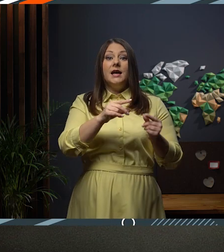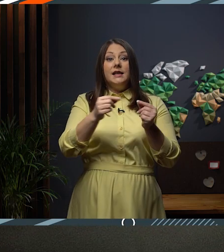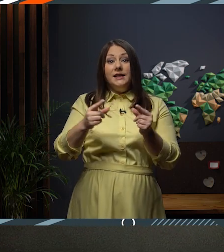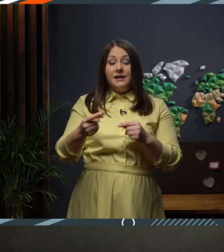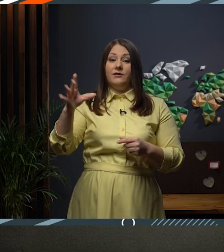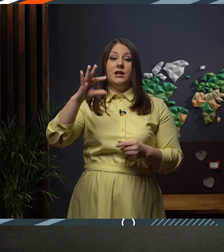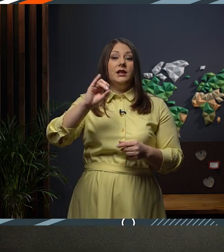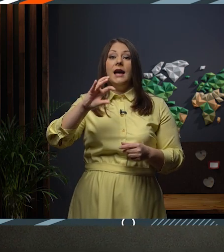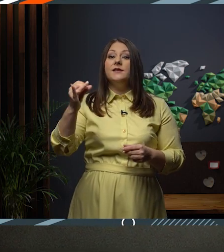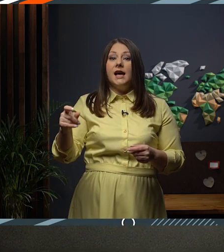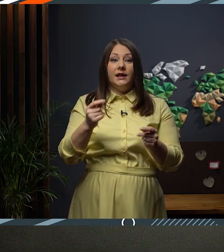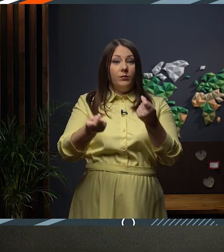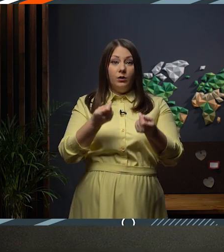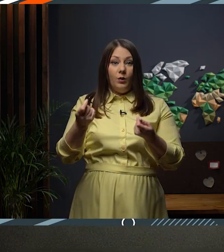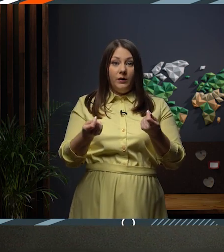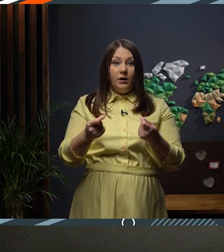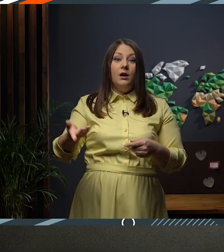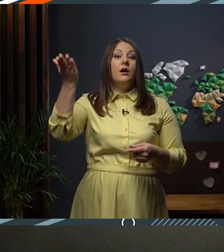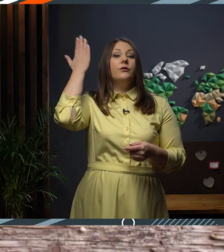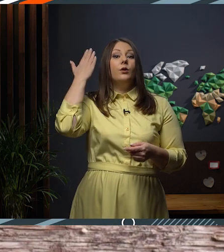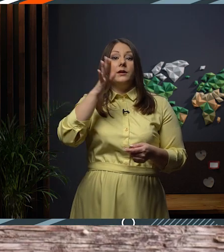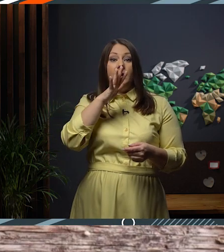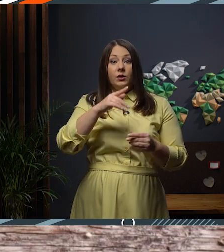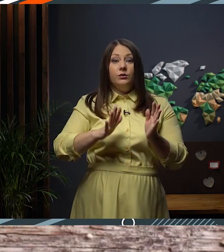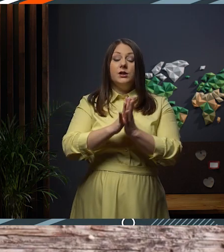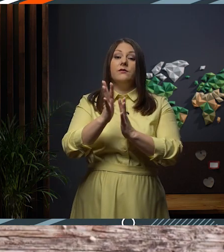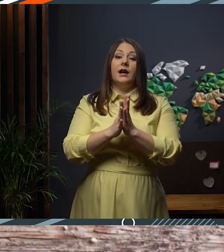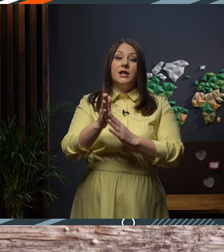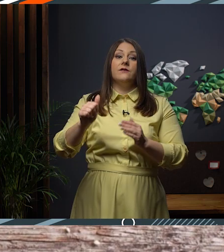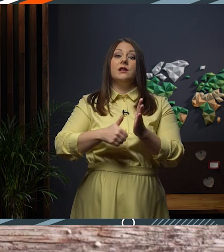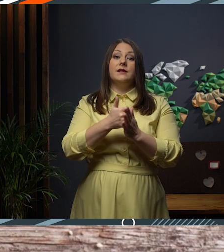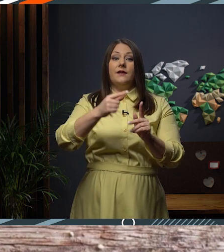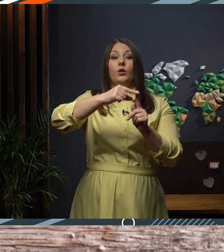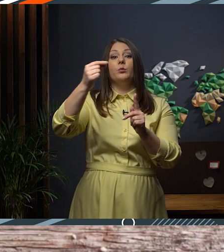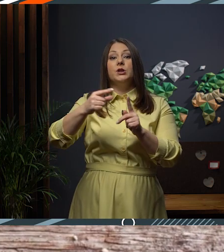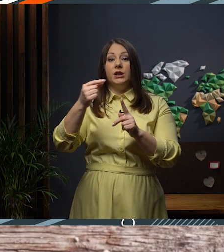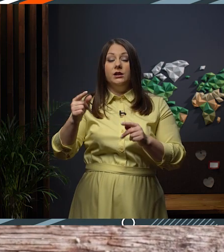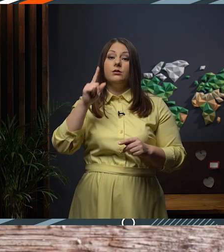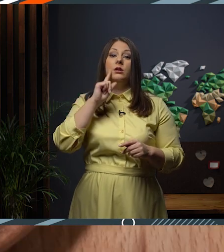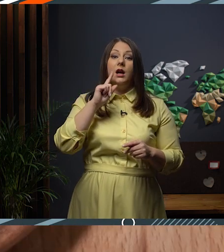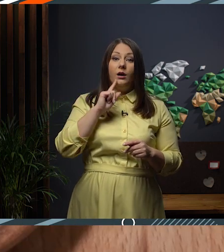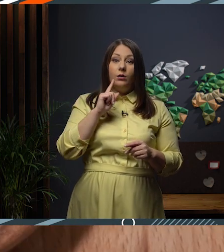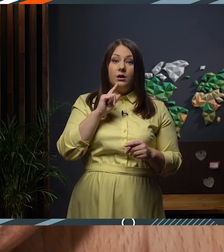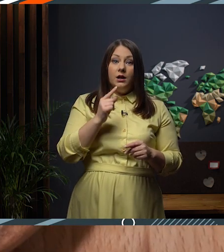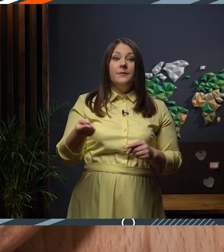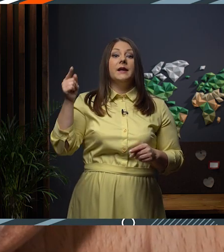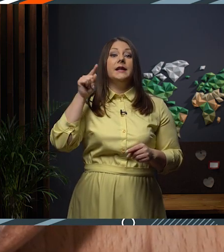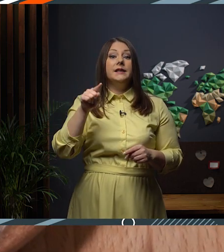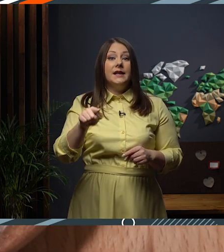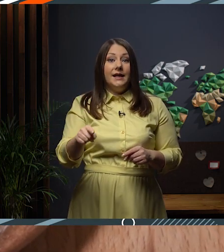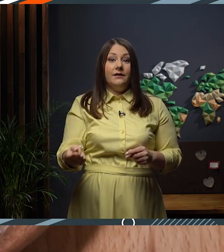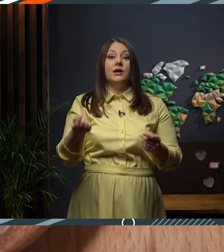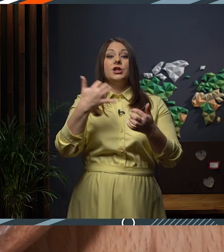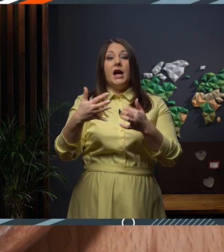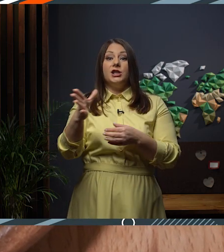нас рисовой и не овсяными хлопьями. В то время на Руси выращивали в основном пшеницу и горох.